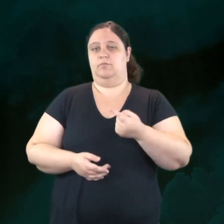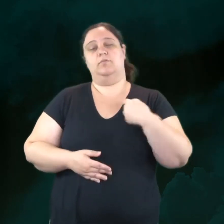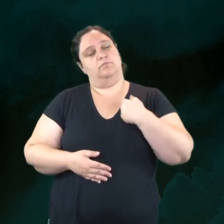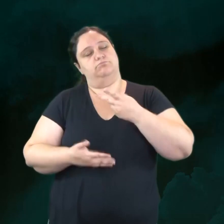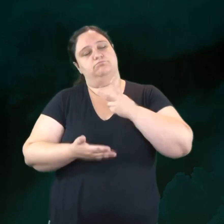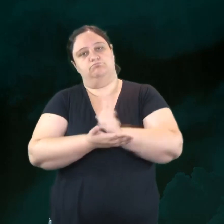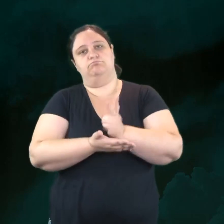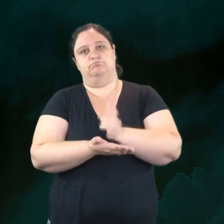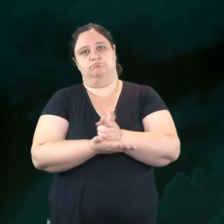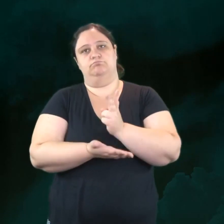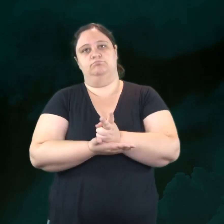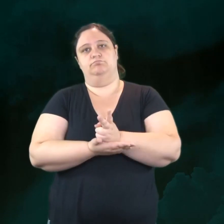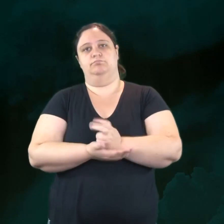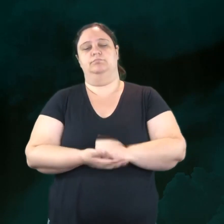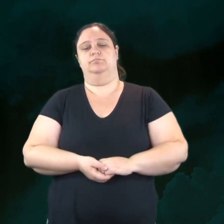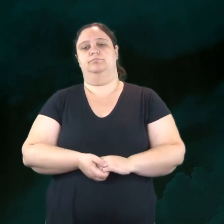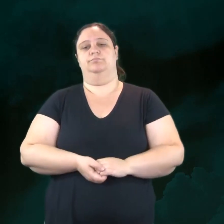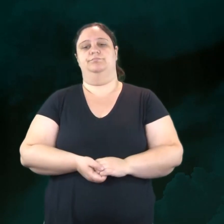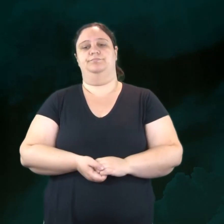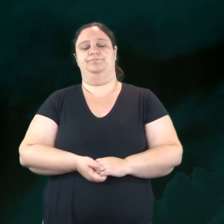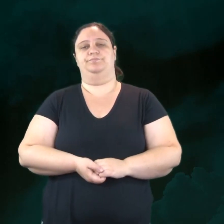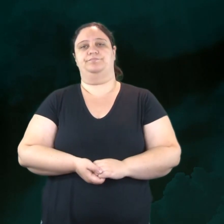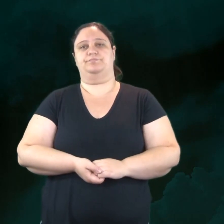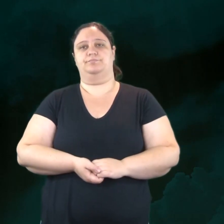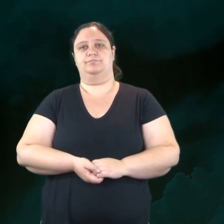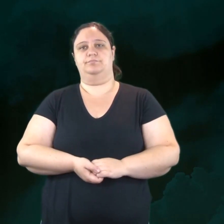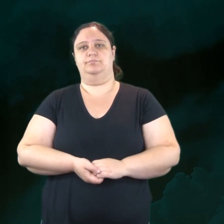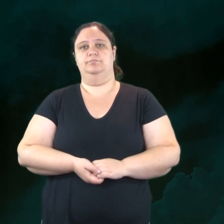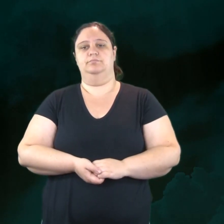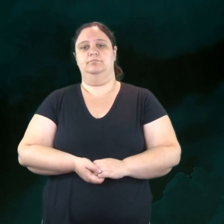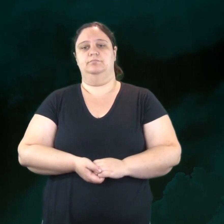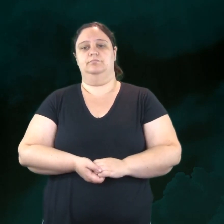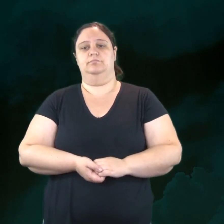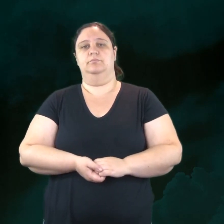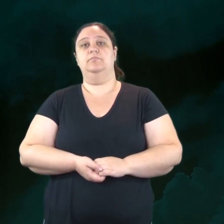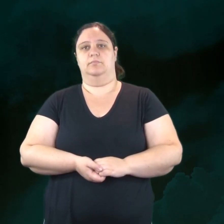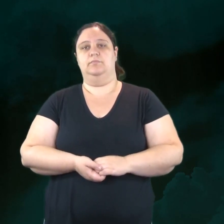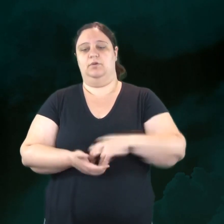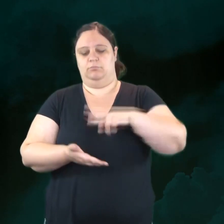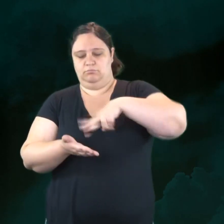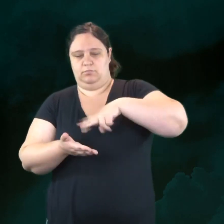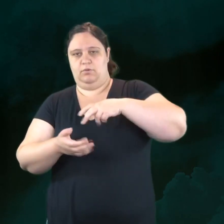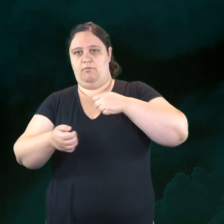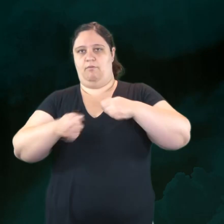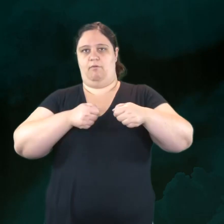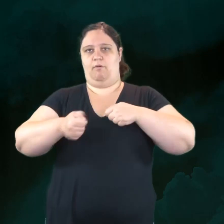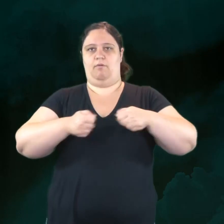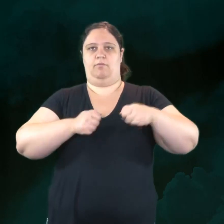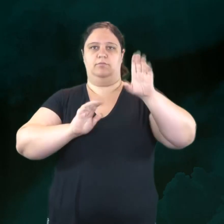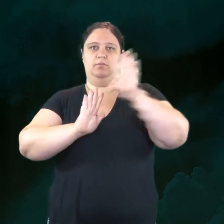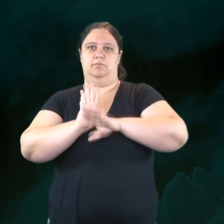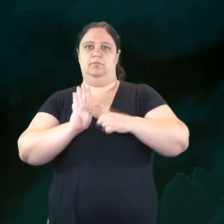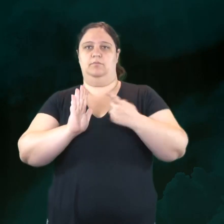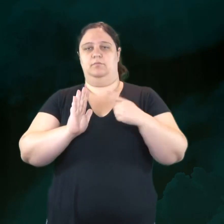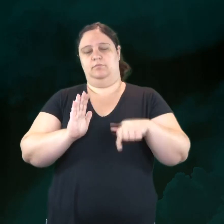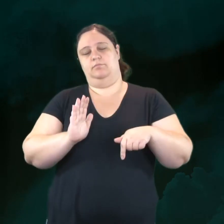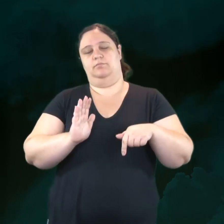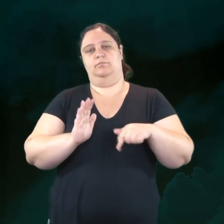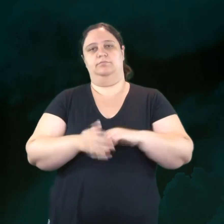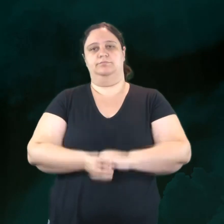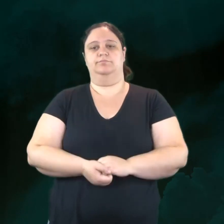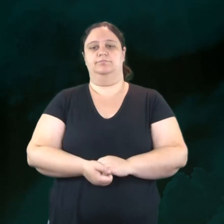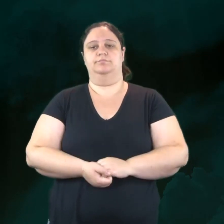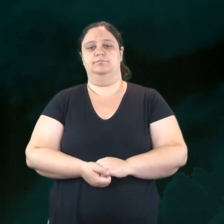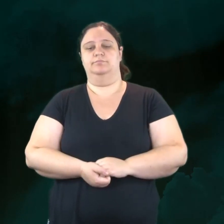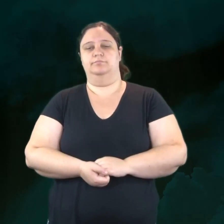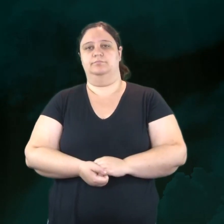trilhas dele. Ele fez uma leitura de Atos capítulo 17,